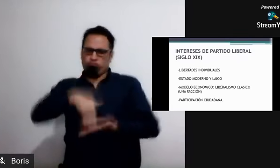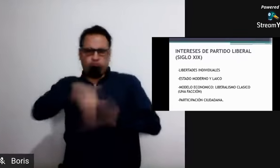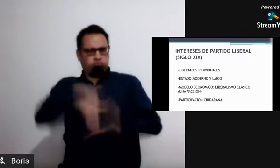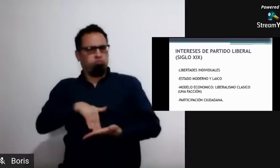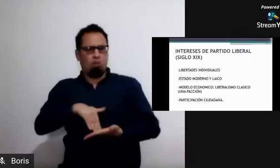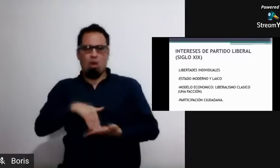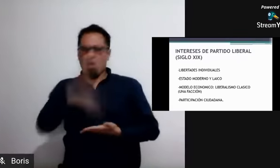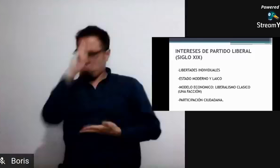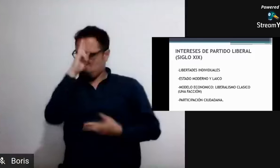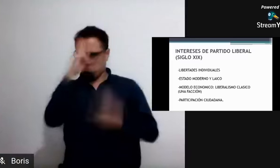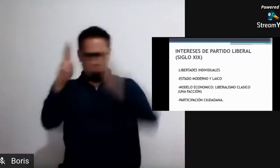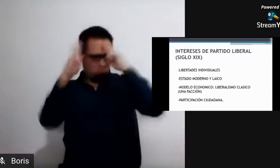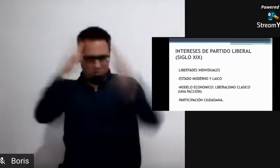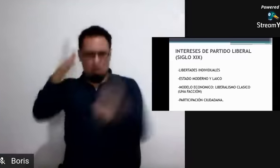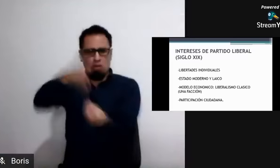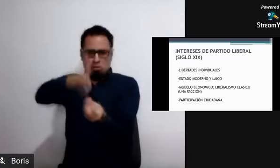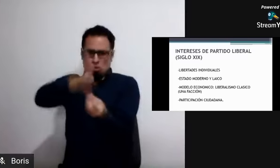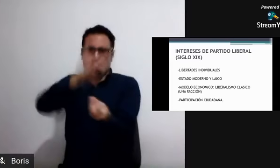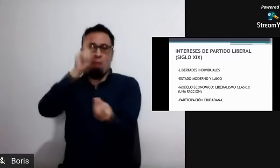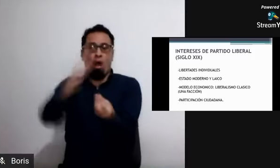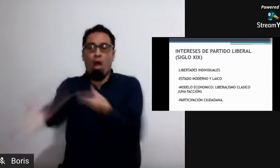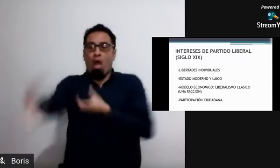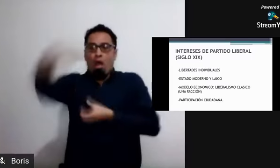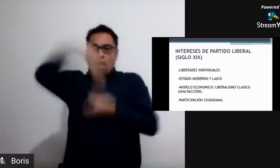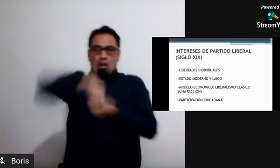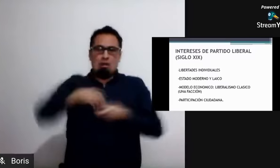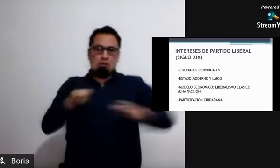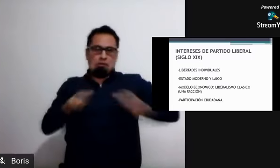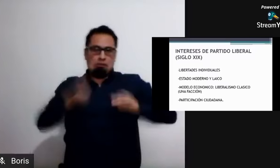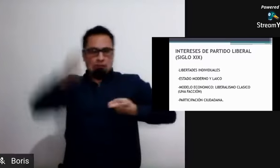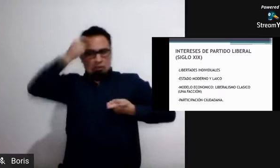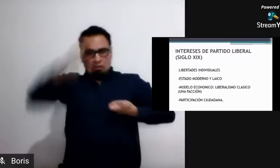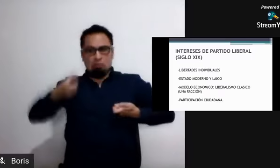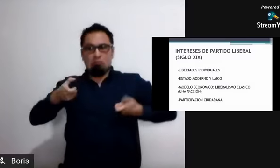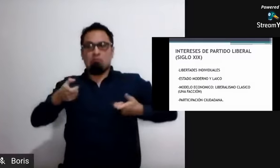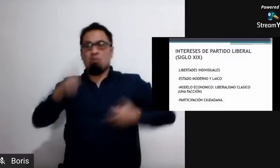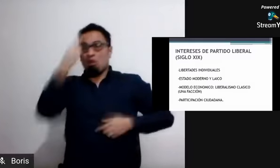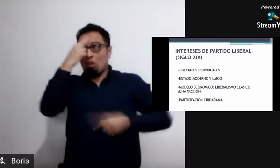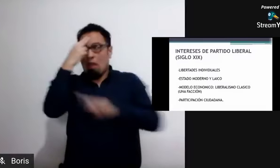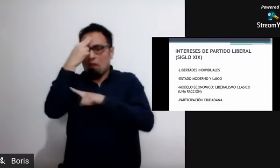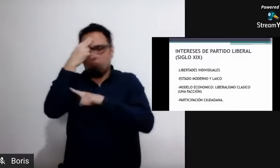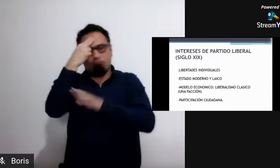era que la Iglesia Católica incidía directamente mucho sobre el gobierno.